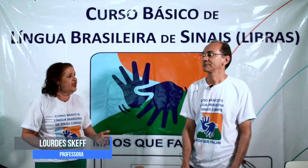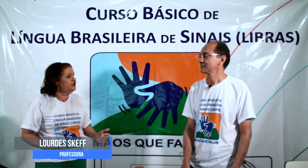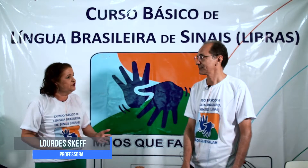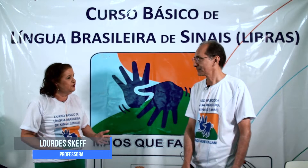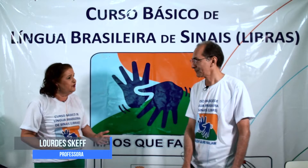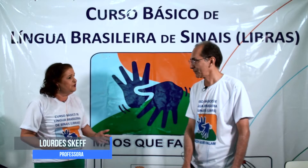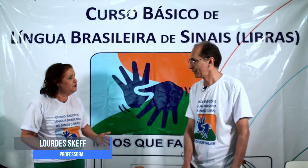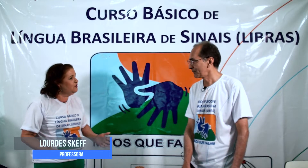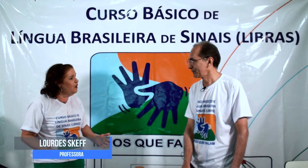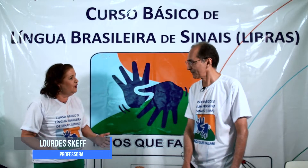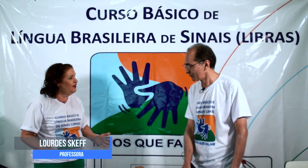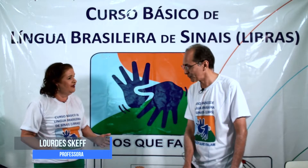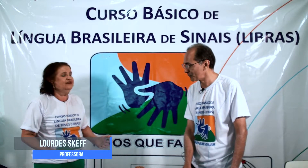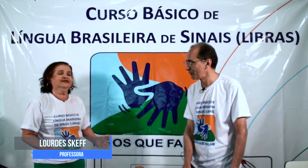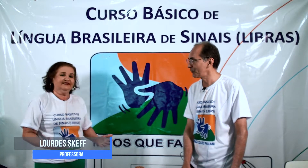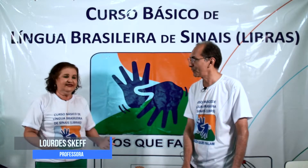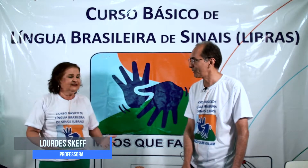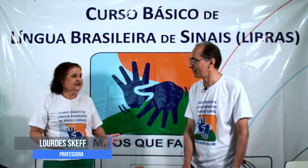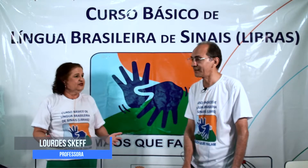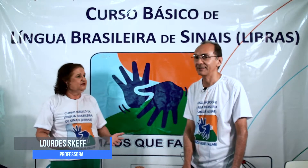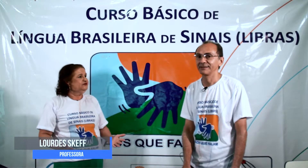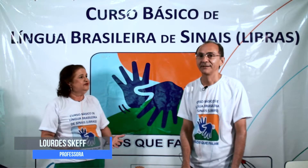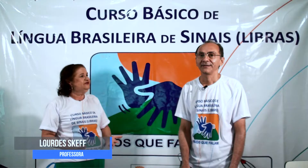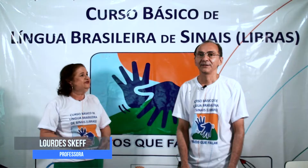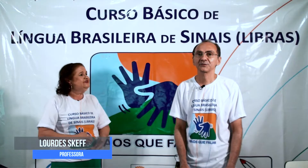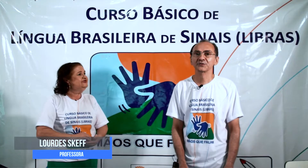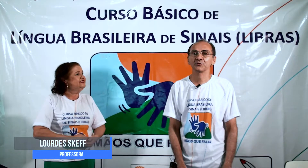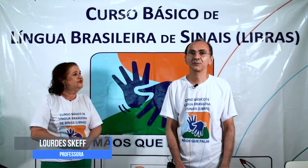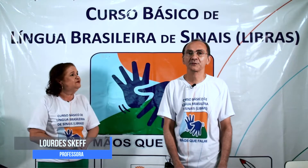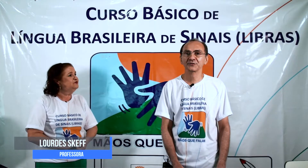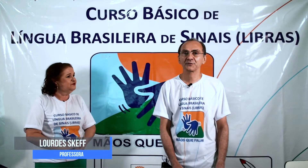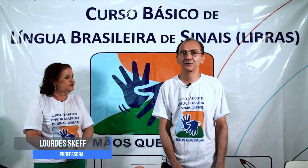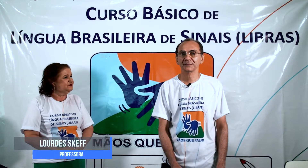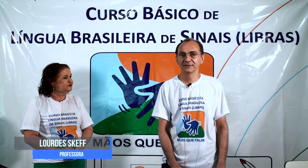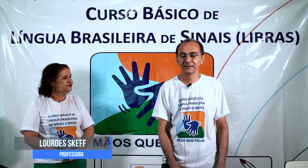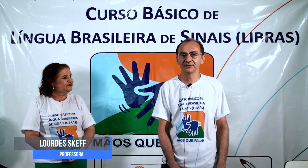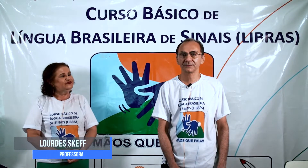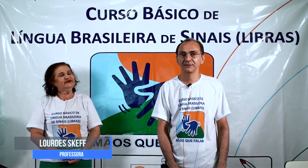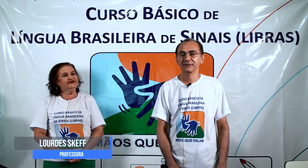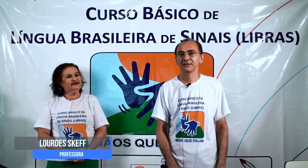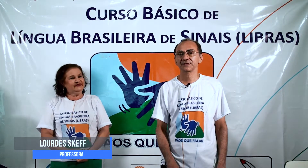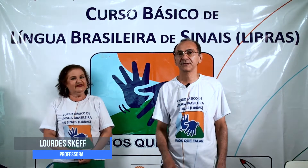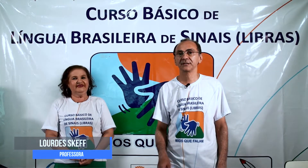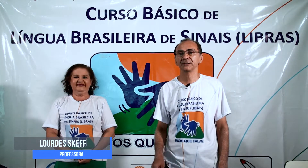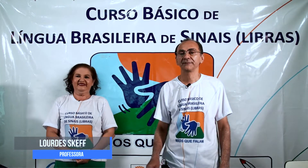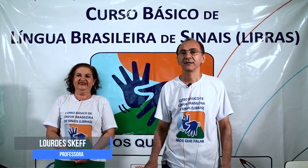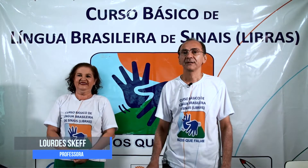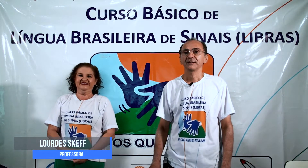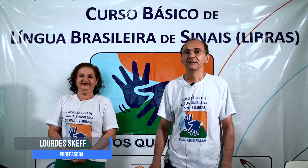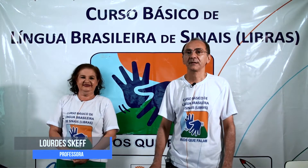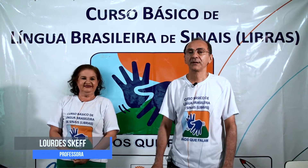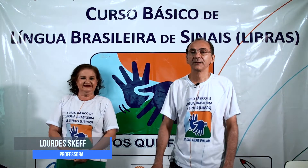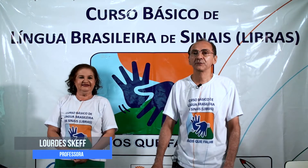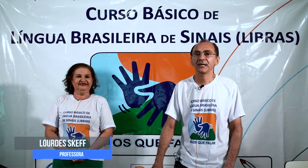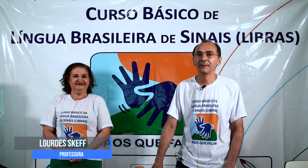Sérgio, tudo bom? Tudo bom. Olá, eu sou o professor Sérgio Teixeira, trabalho na